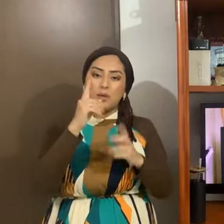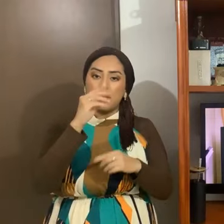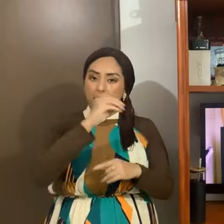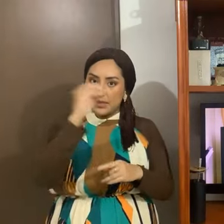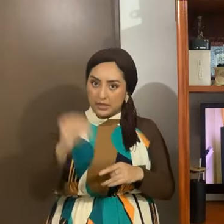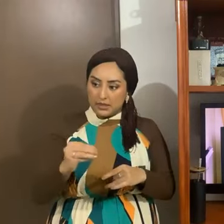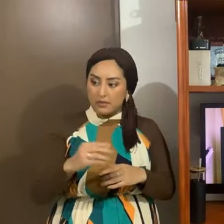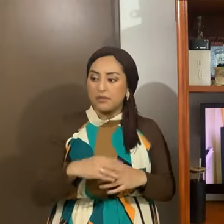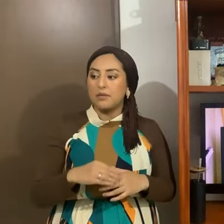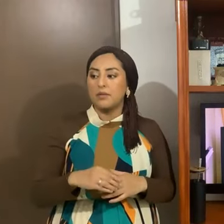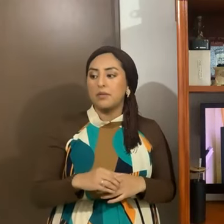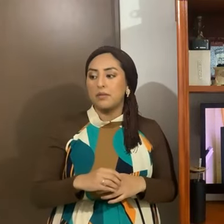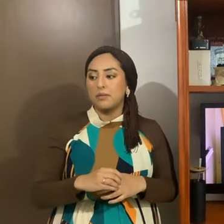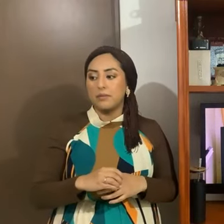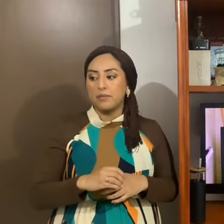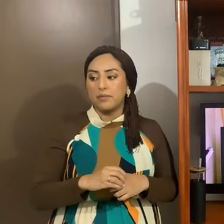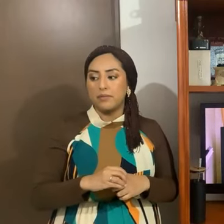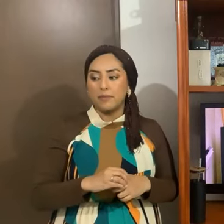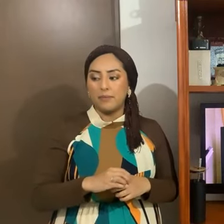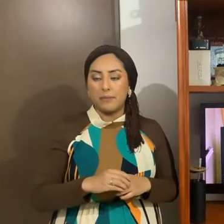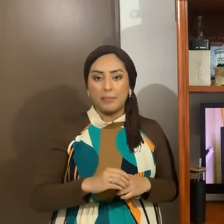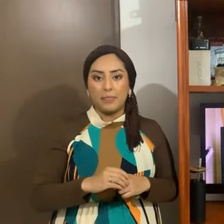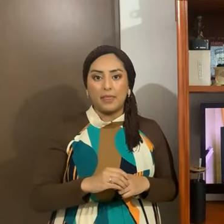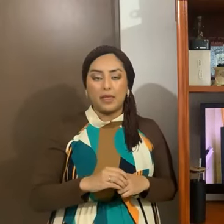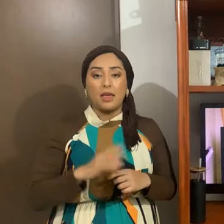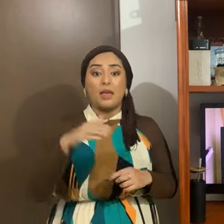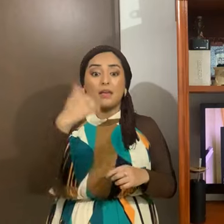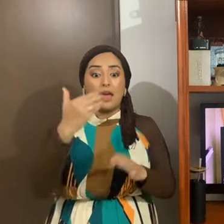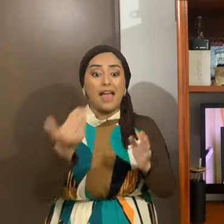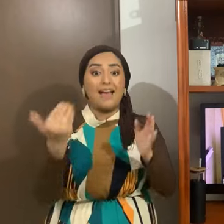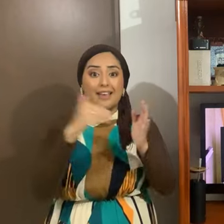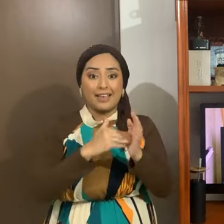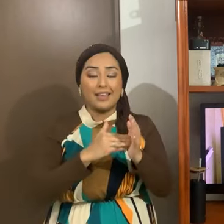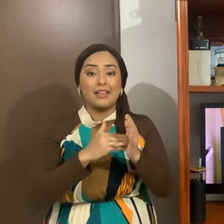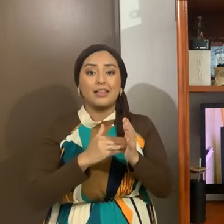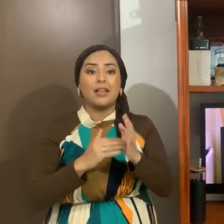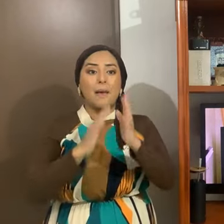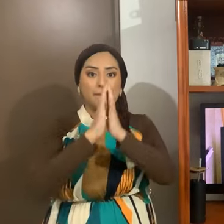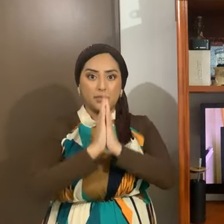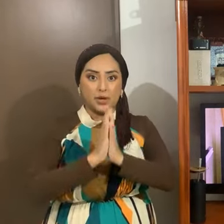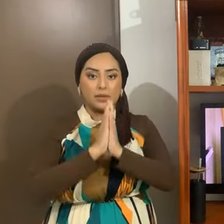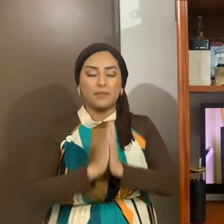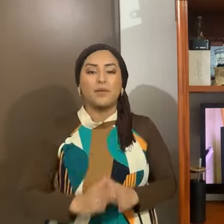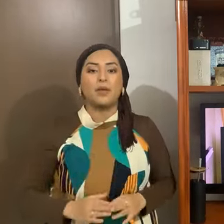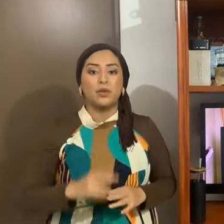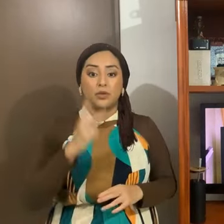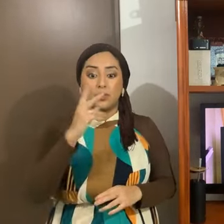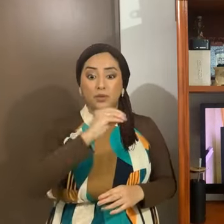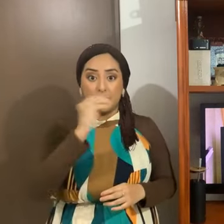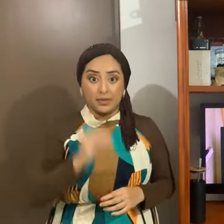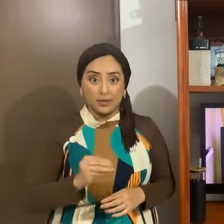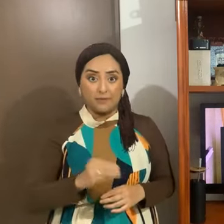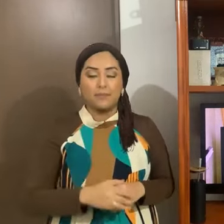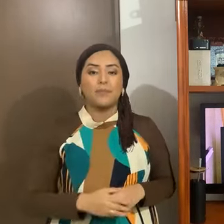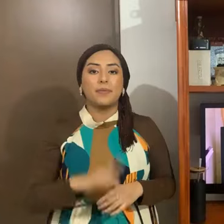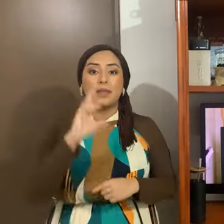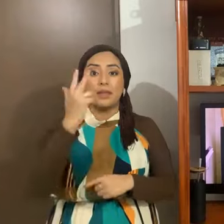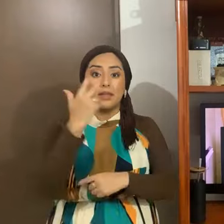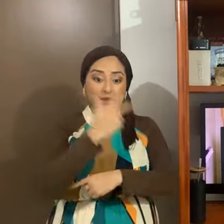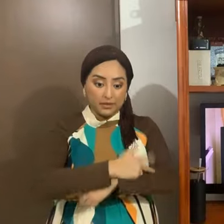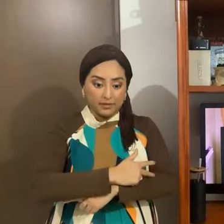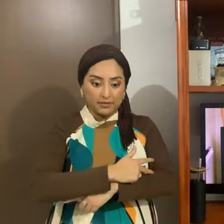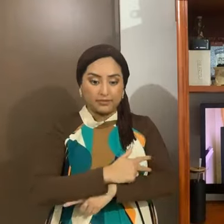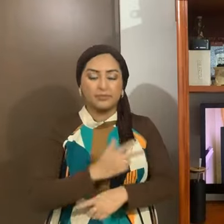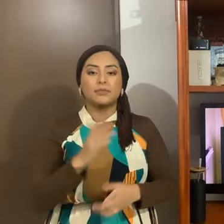1%. Bueno, además de esta oración antes de dormir, otra oración al despertarme. Entonces ya llevas 2%. Al tercer